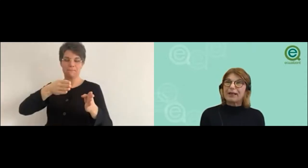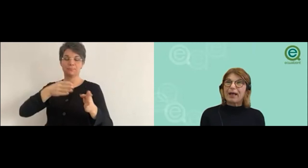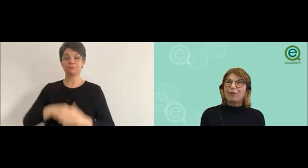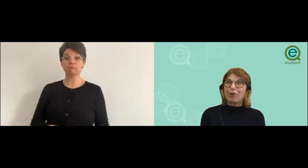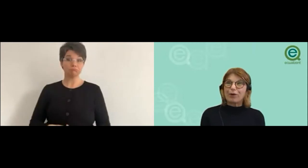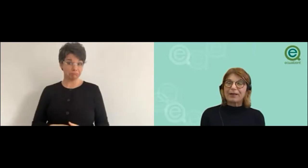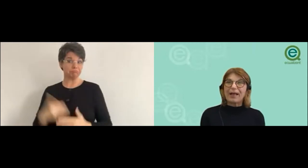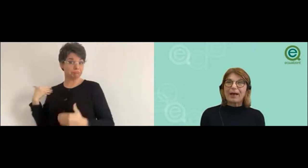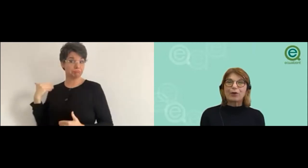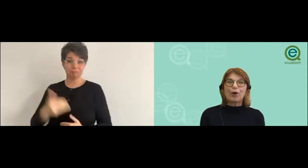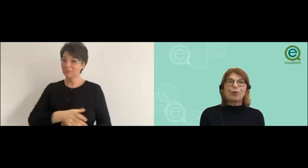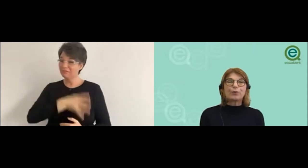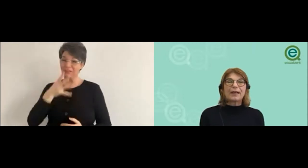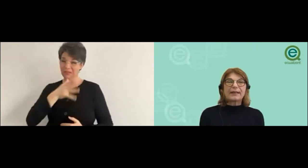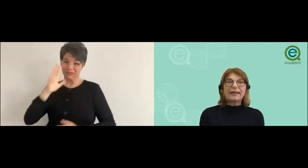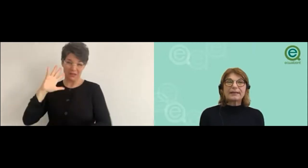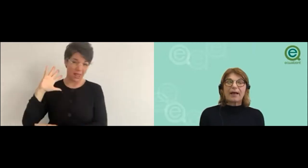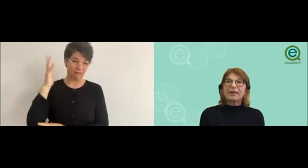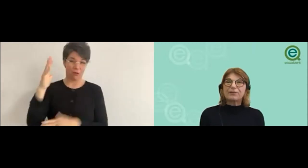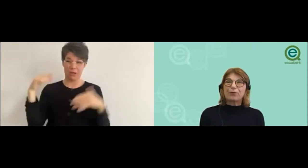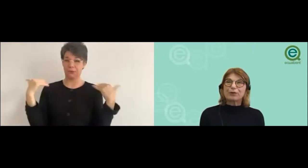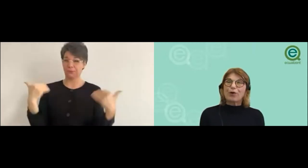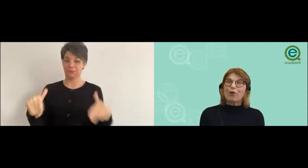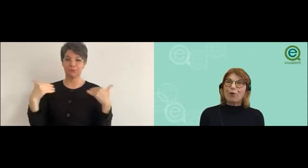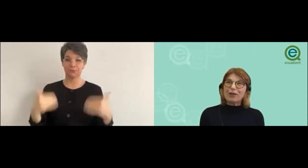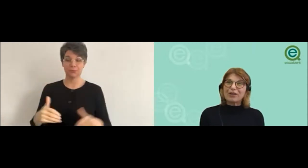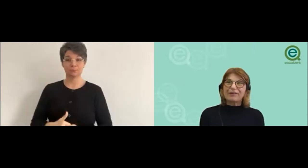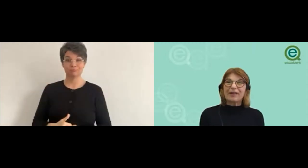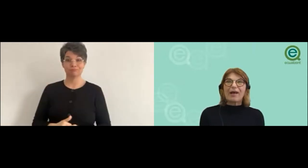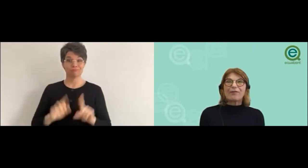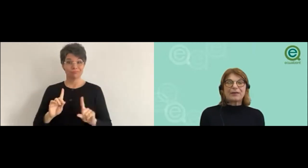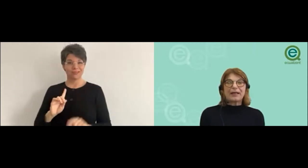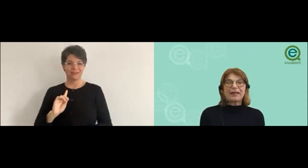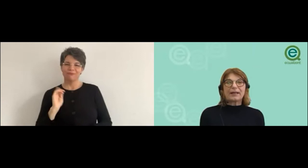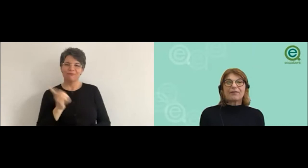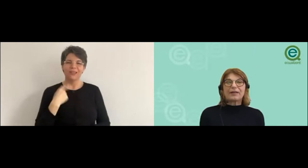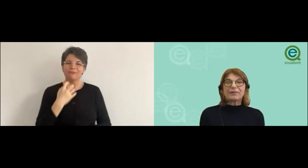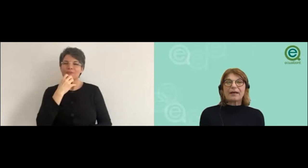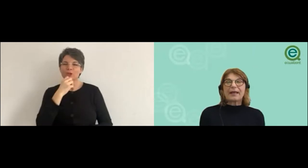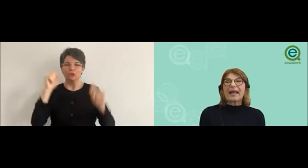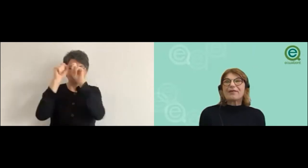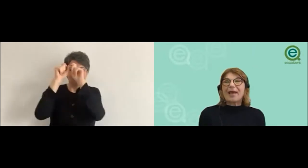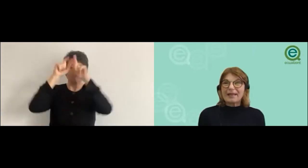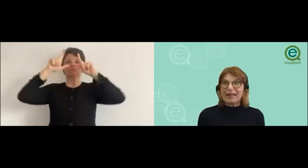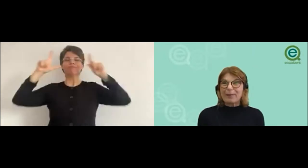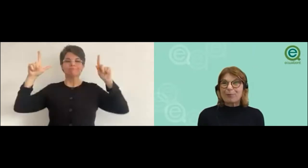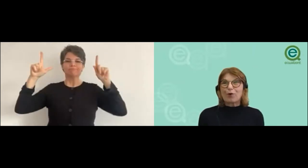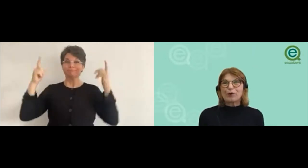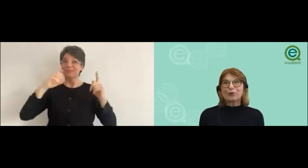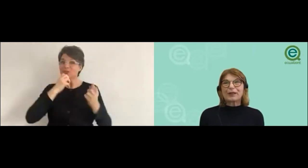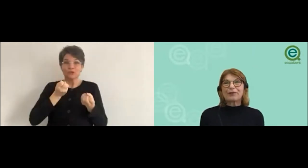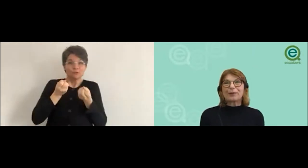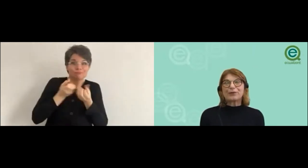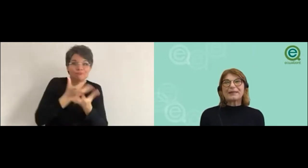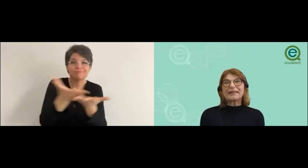viel Erfolg gehabt. Und das, was wir uns vorstellen, was wir gerne weitergeben wollen,